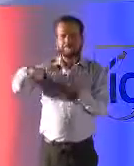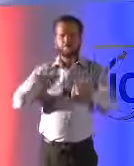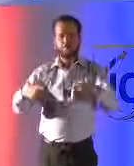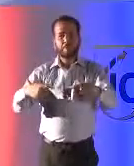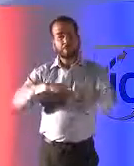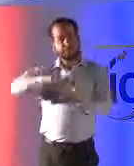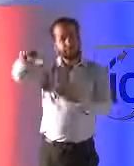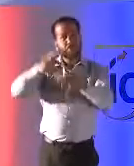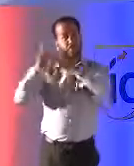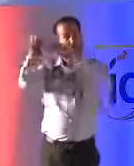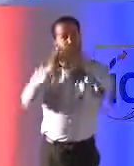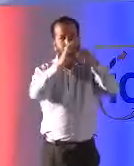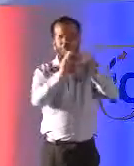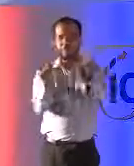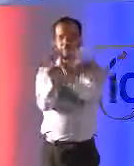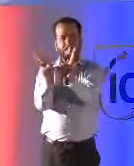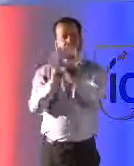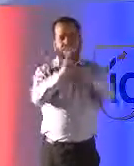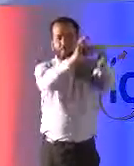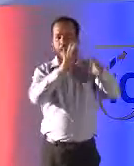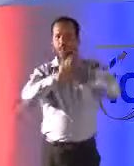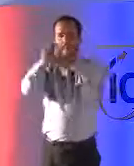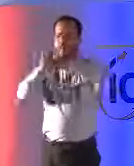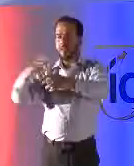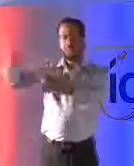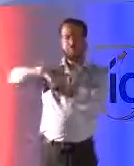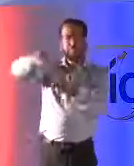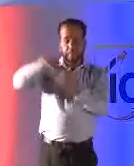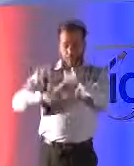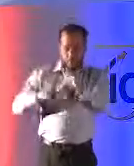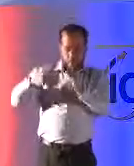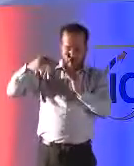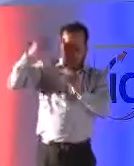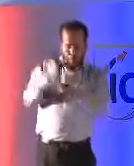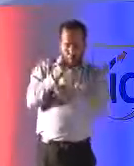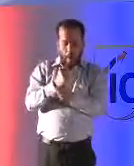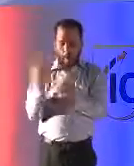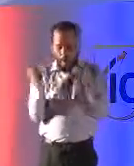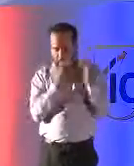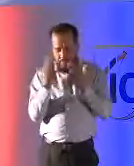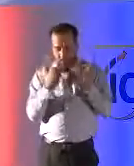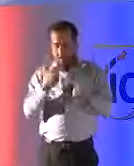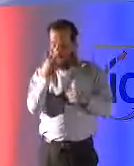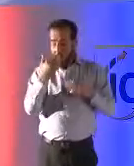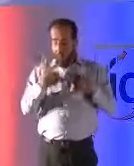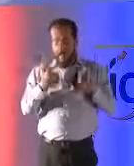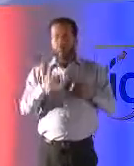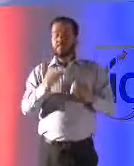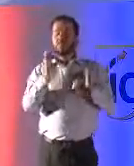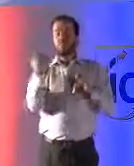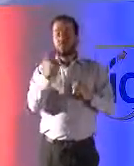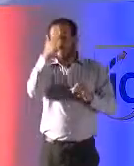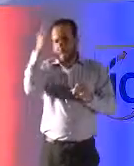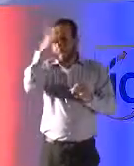إلكترونية أو تتواصل مع مواقع إلكترونية أو تطور نفسك في مجال عملك أو دراستك. هذه كلها